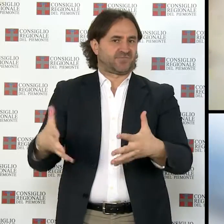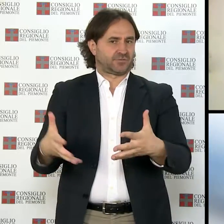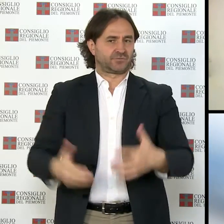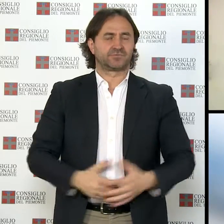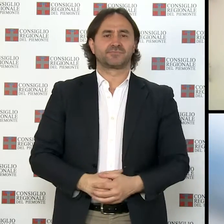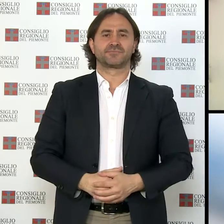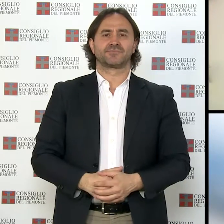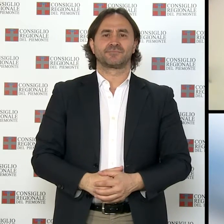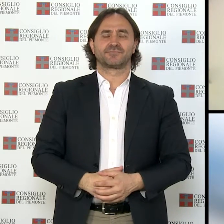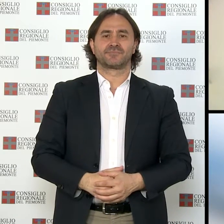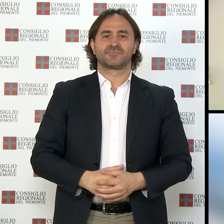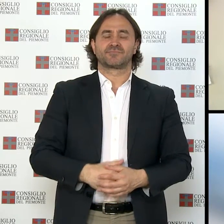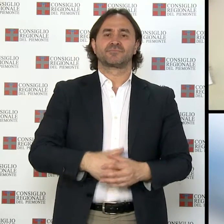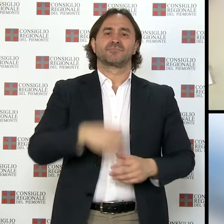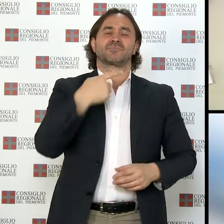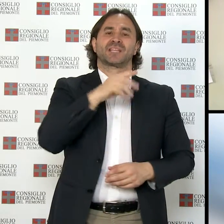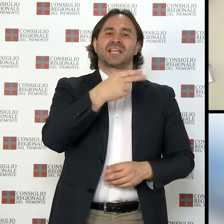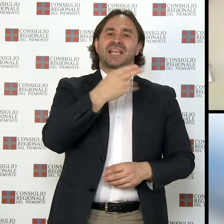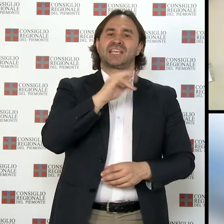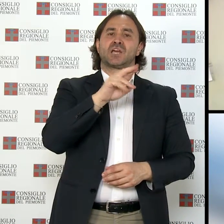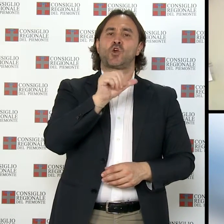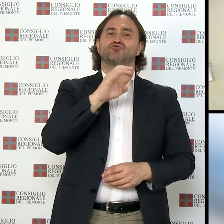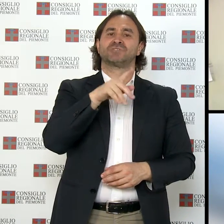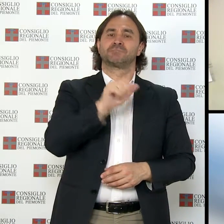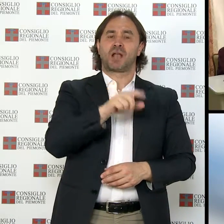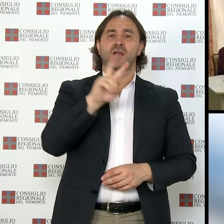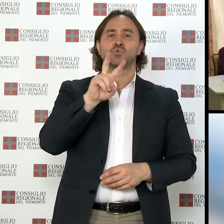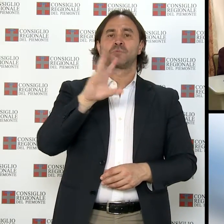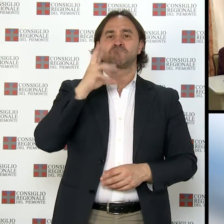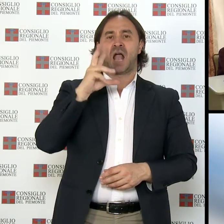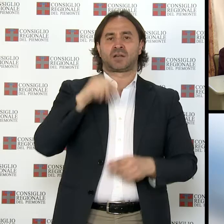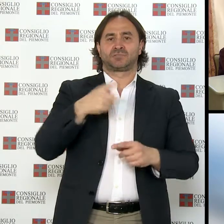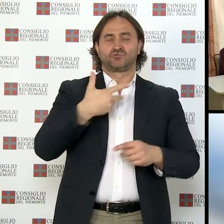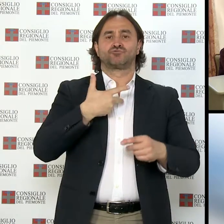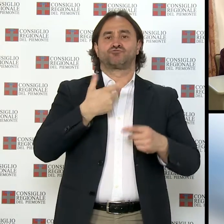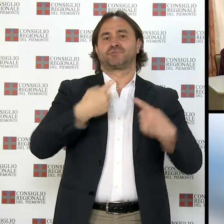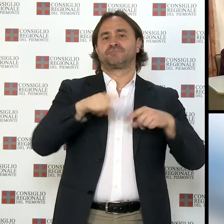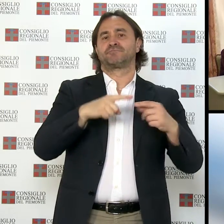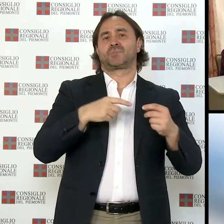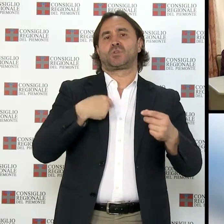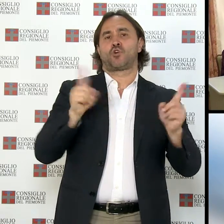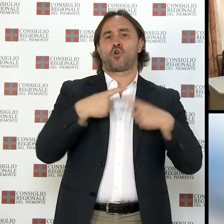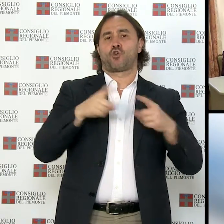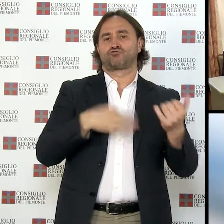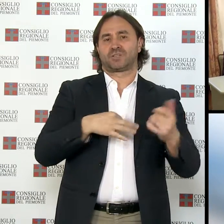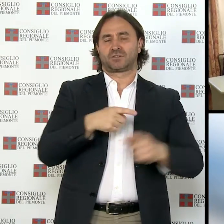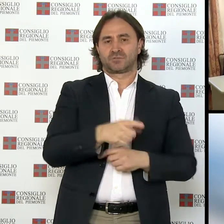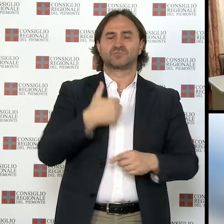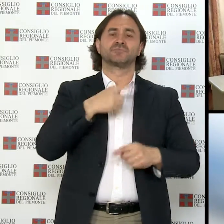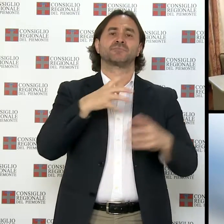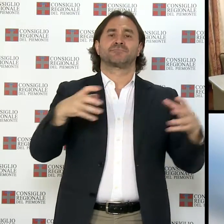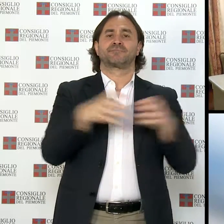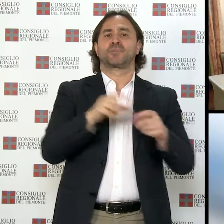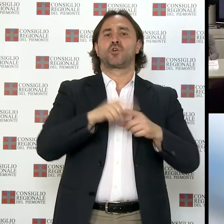Un concerto all'Hiroshima Mon Amour di Torino il prossimo 2 marzo a favore del progetto Operazione Colomba, corpo non violento di pace